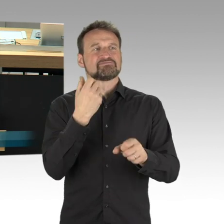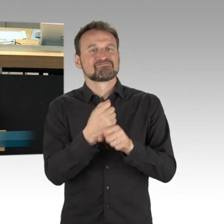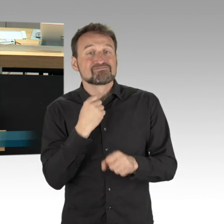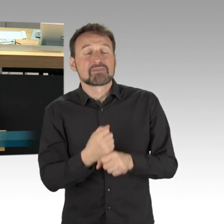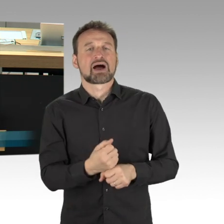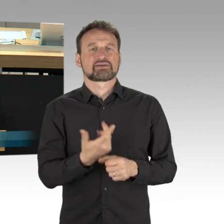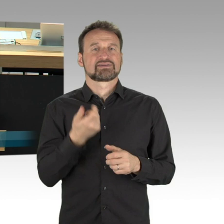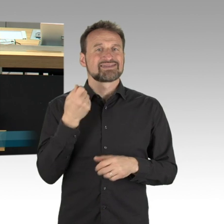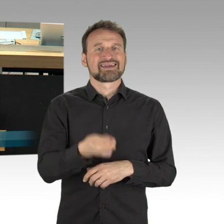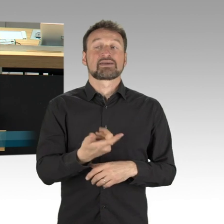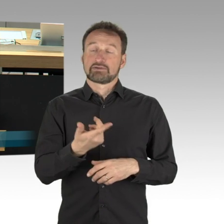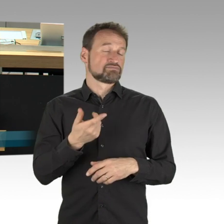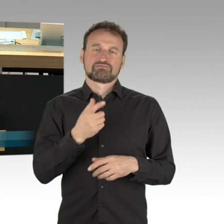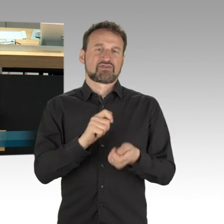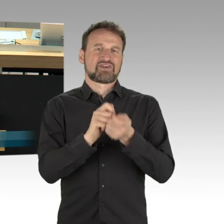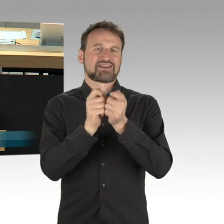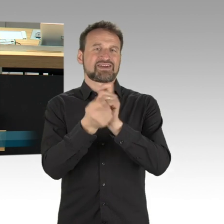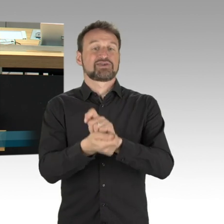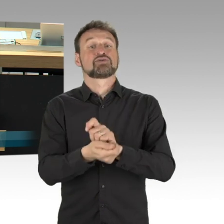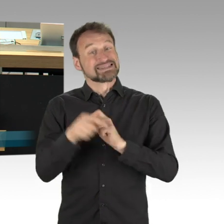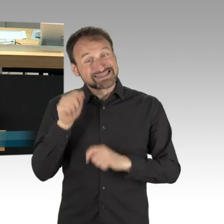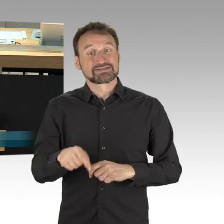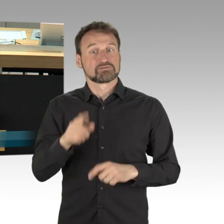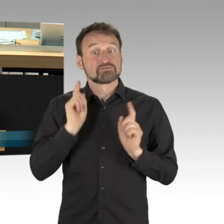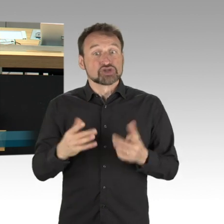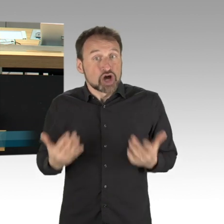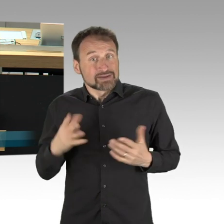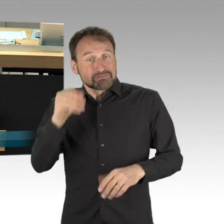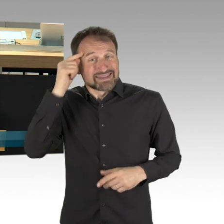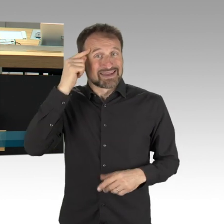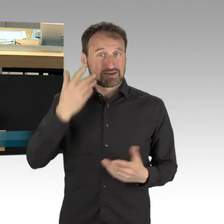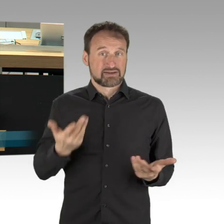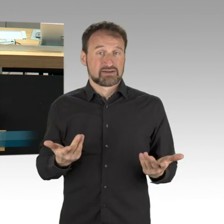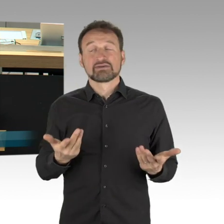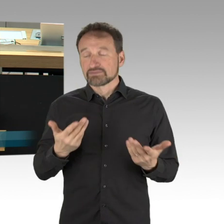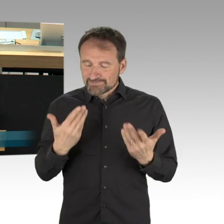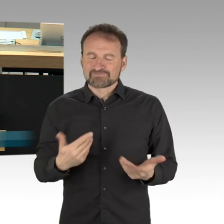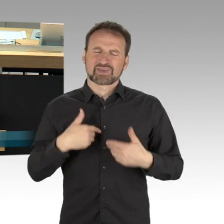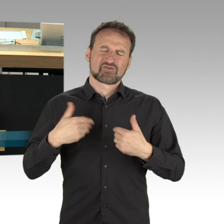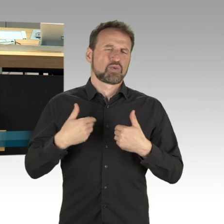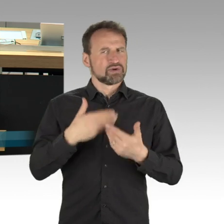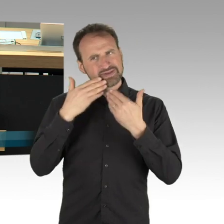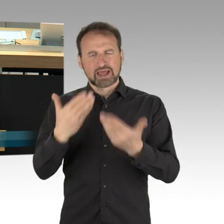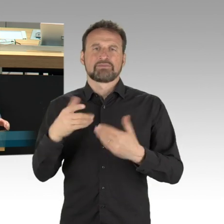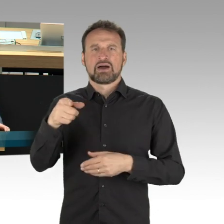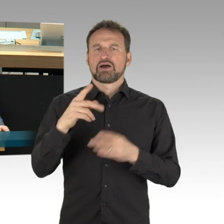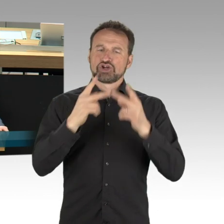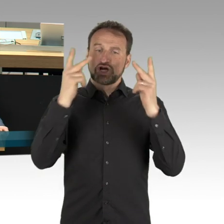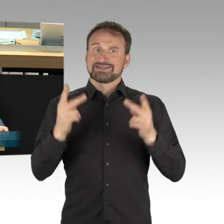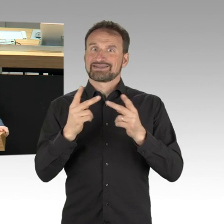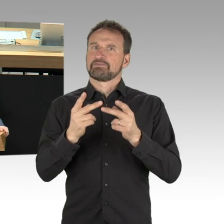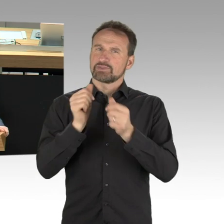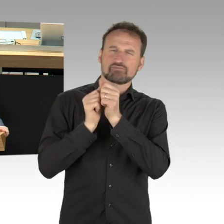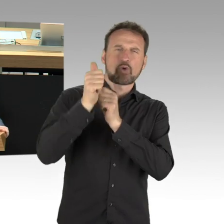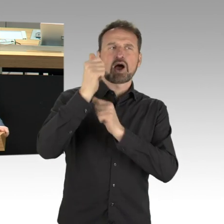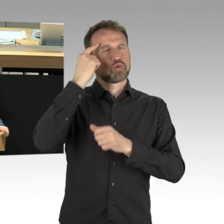Sie so weit mitgedacht haben, die Angebote lernen zu lassen, mitzugehen mit der Zeit, um genau